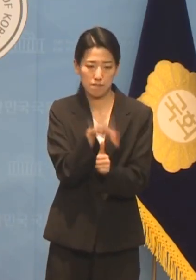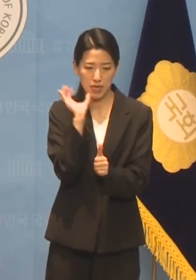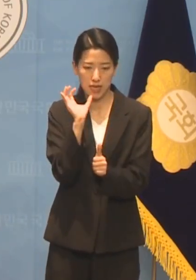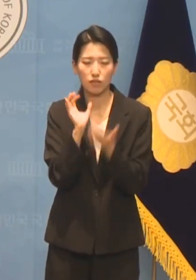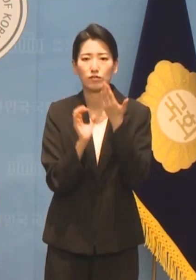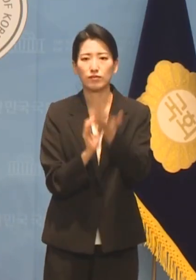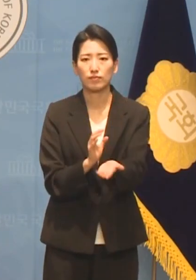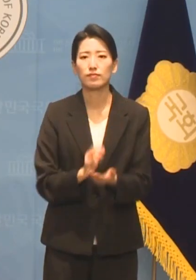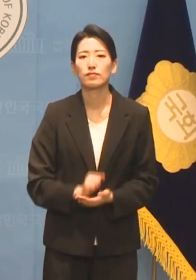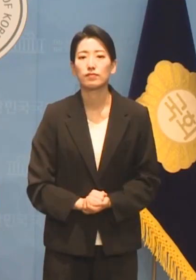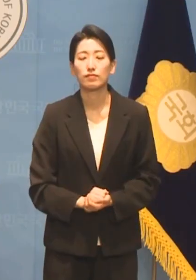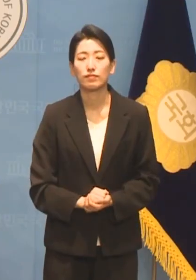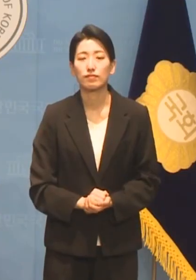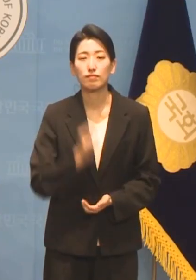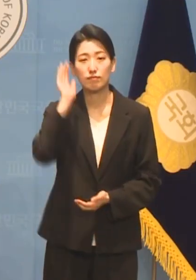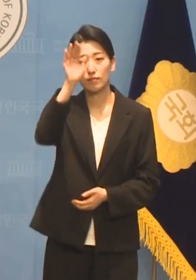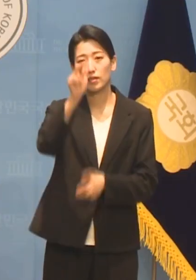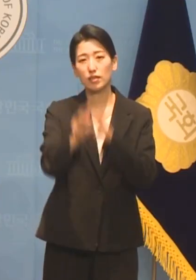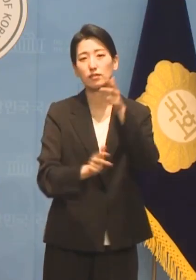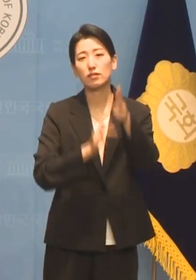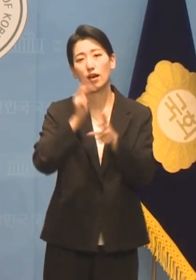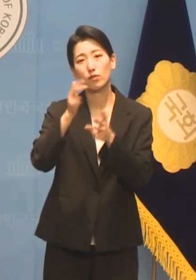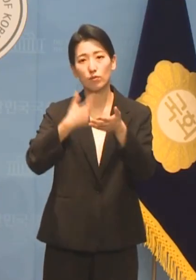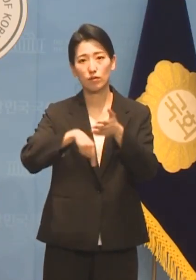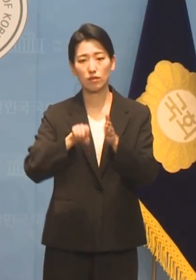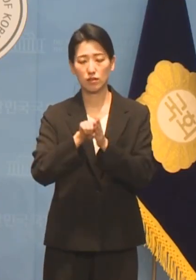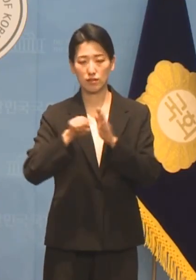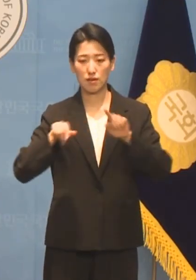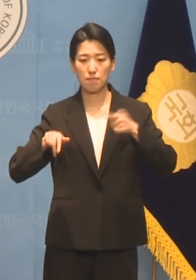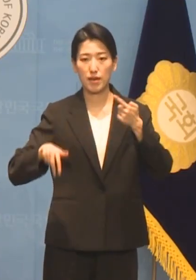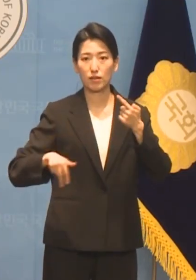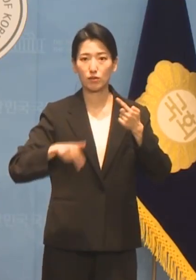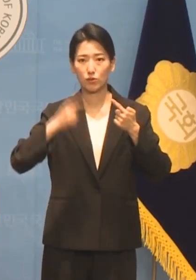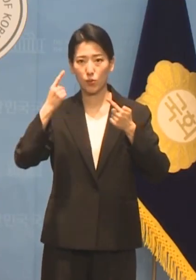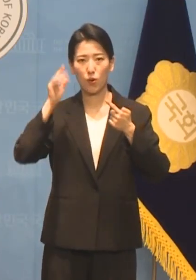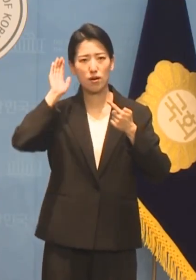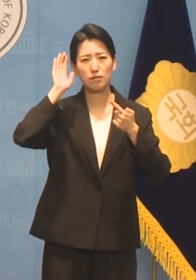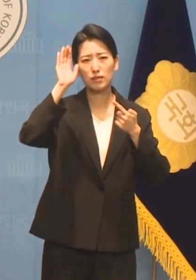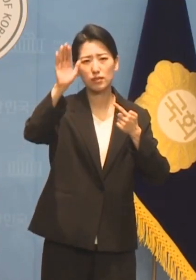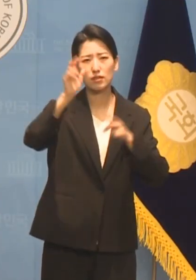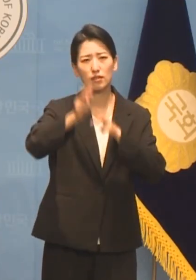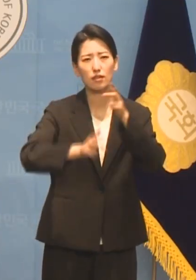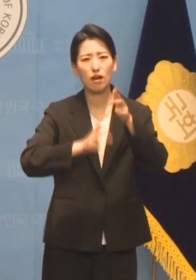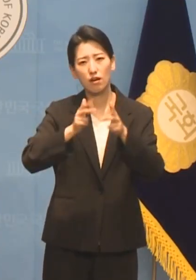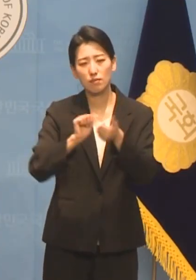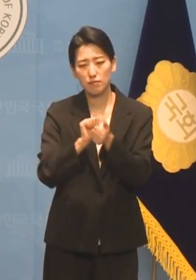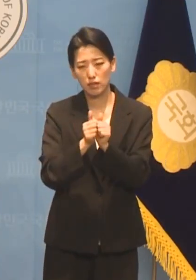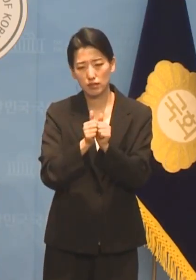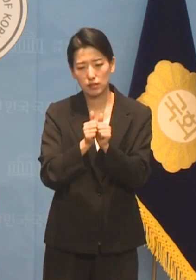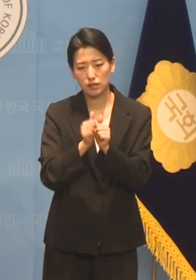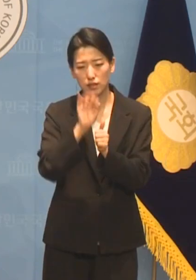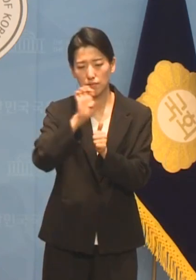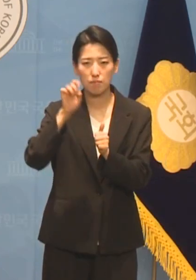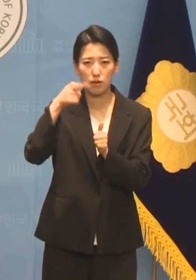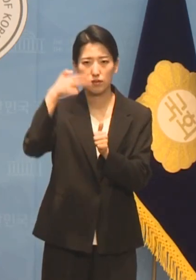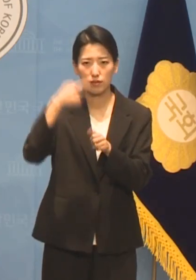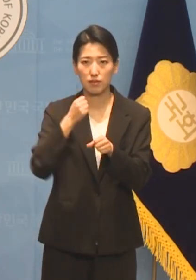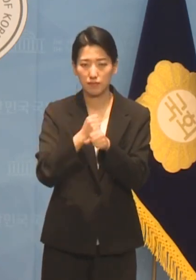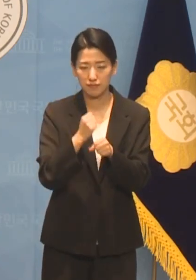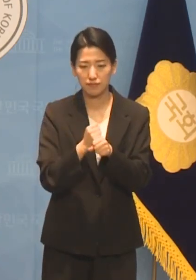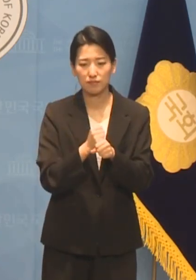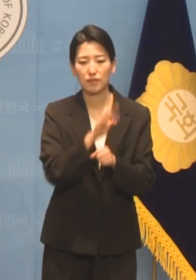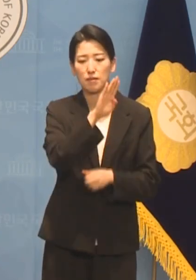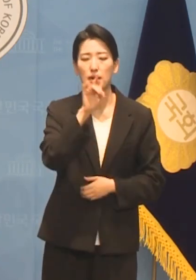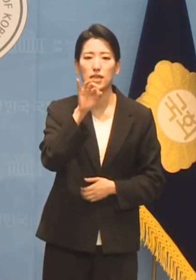열겠습니다. 미래 먹거리를 위해 100조 미래 성장 펀드를 조성하여 AI, 반도체,